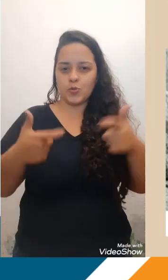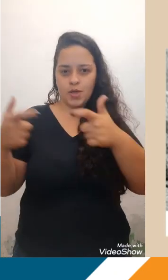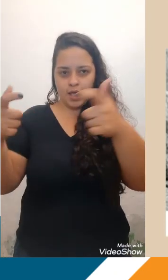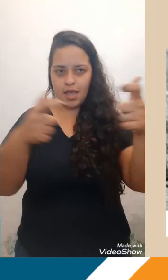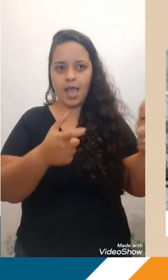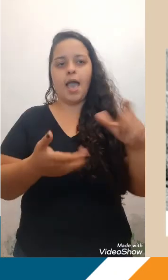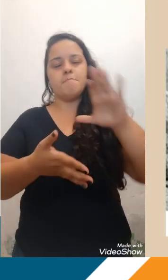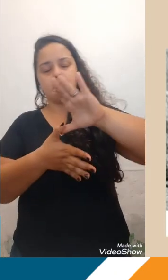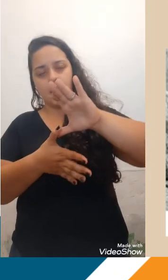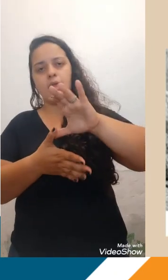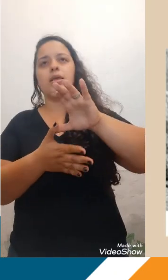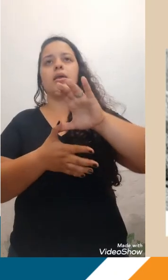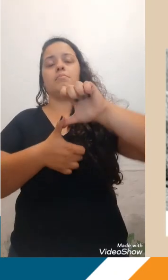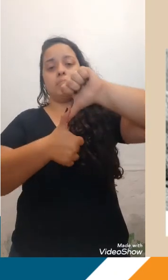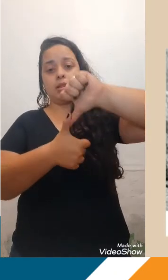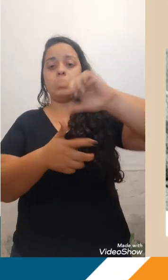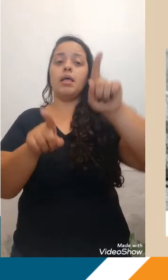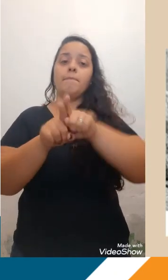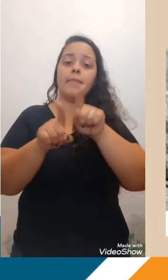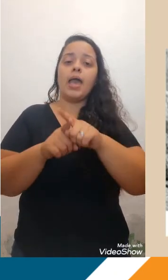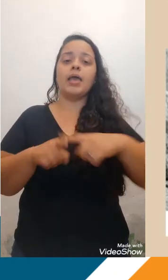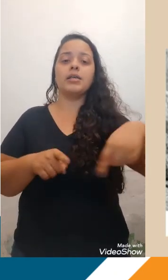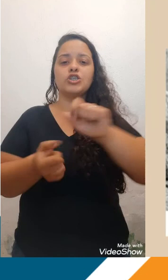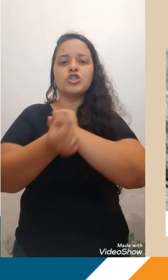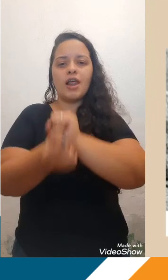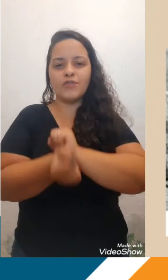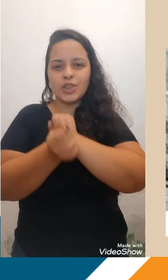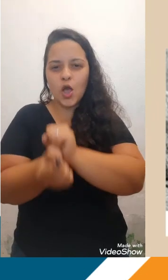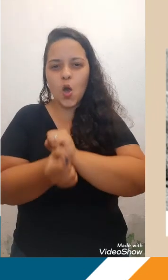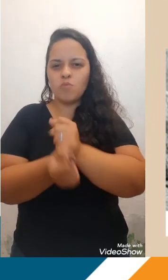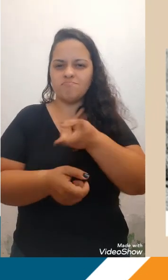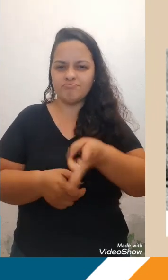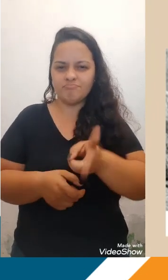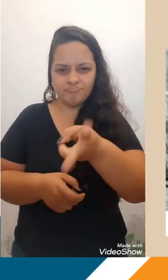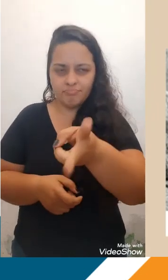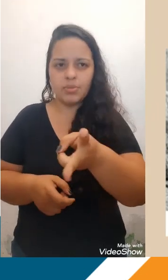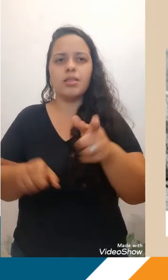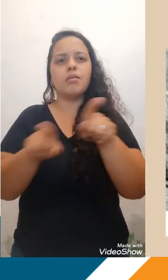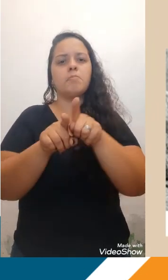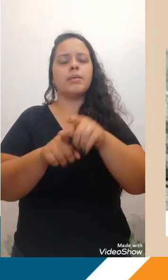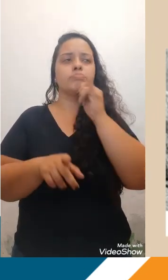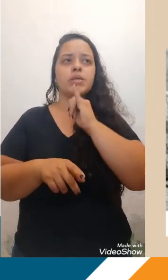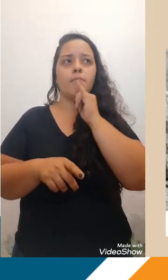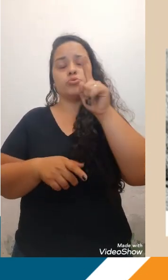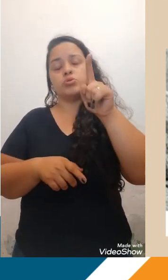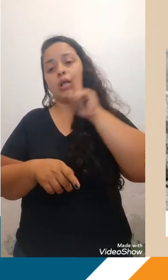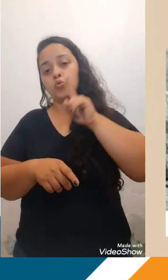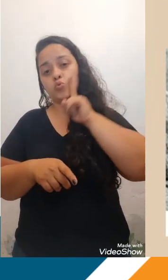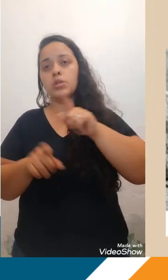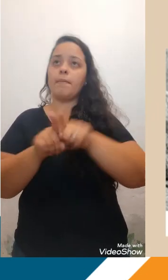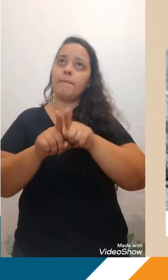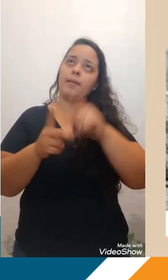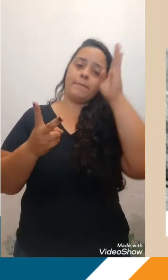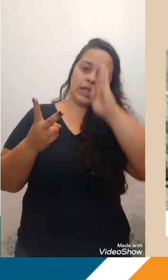na região da América Central, mas em outros locais onde a escravidão africana se manteve presente, como foi o caso dos Estados Unidos